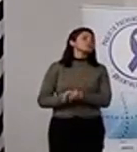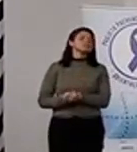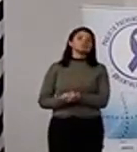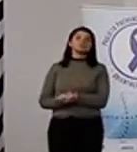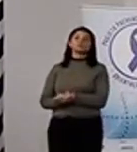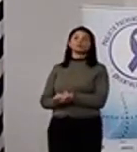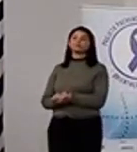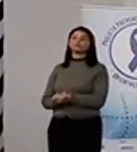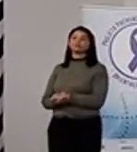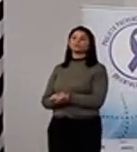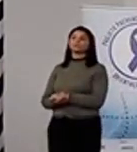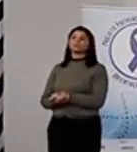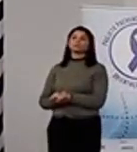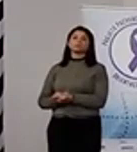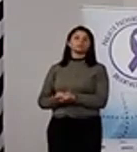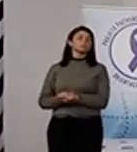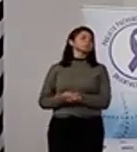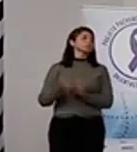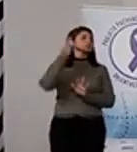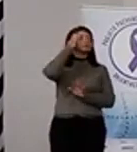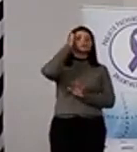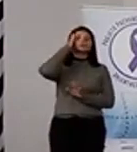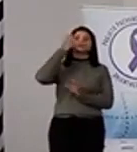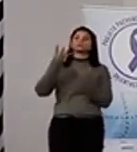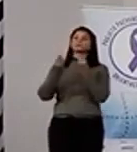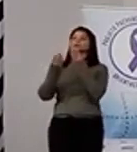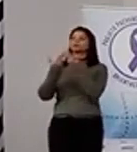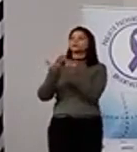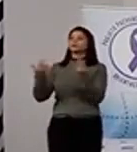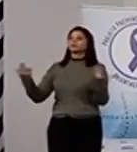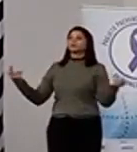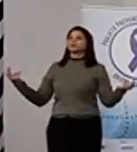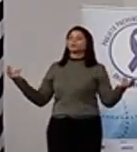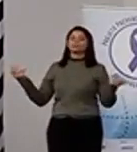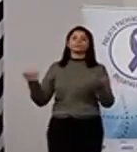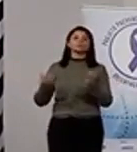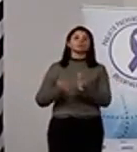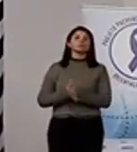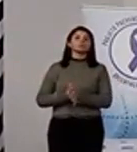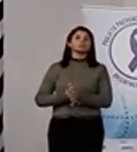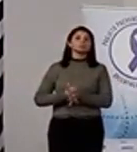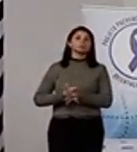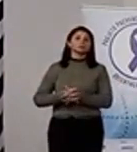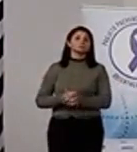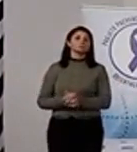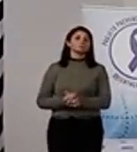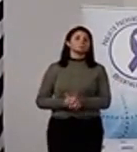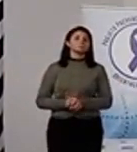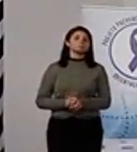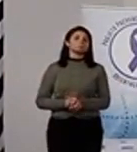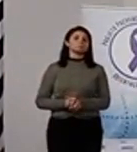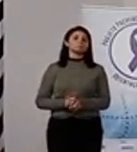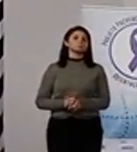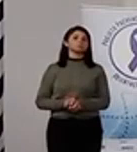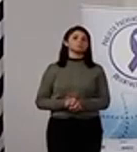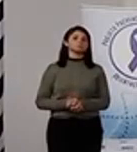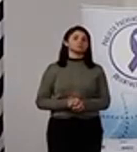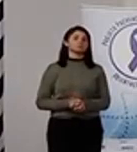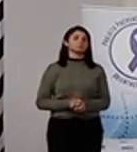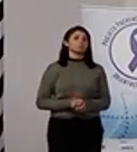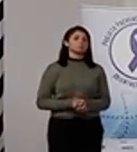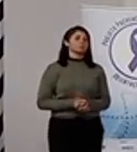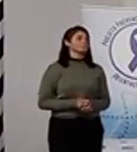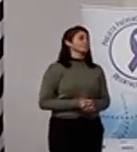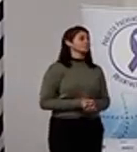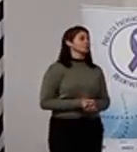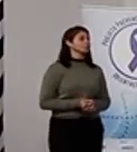dessas doenças. Eu sei que é muita coisa, né, mas talvez fique gravada no YouTube. Vai ficar gravada no YouTube? Vai ficar gravada? Dá para o